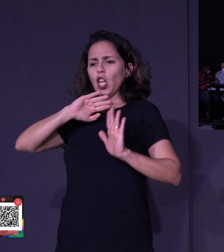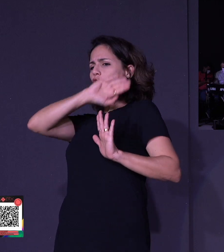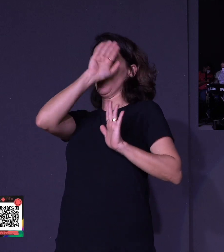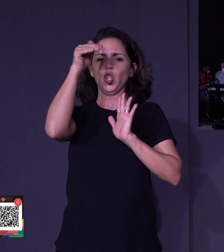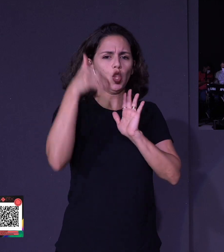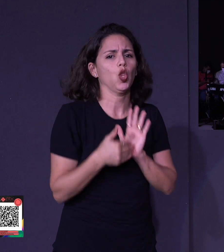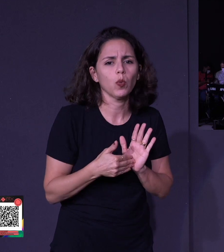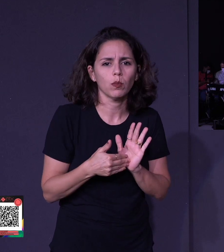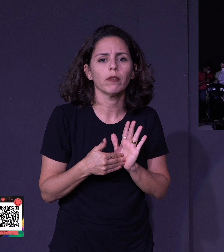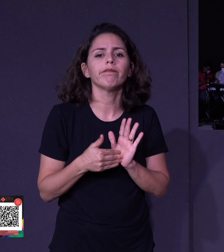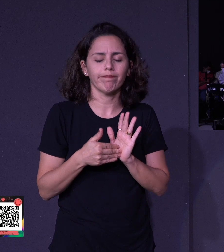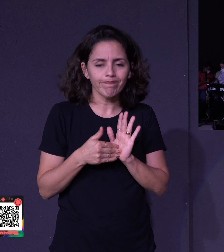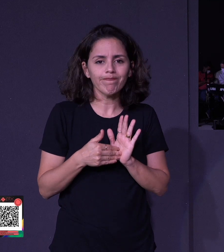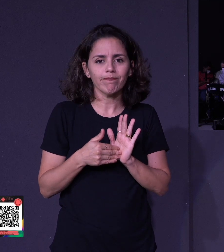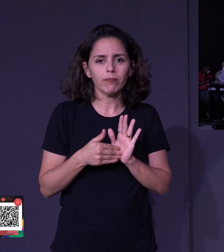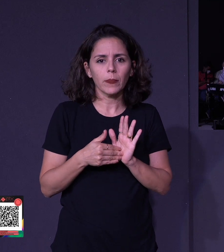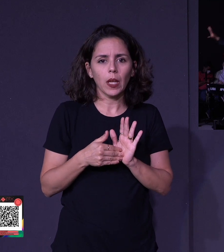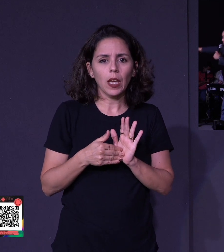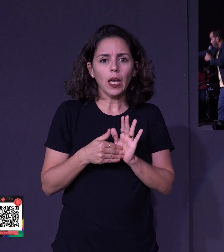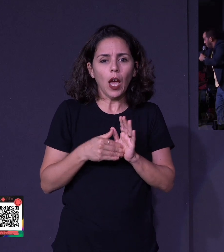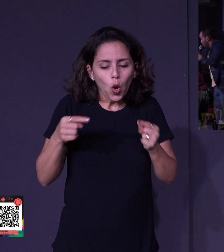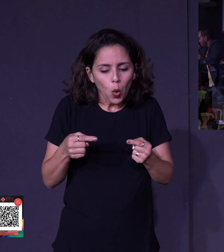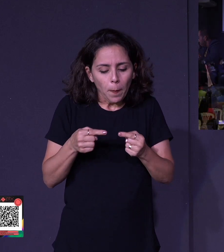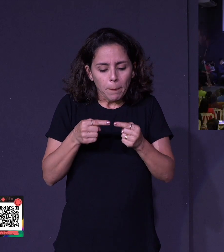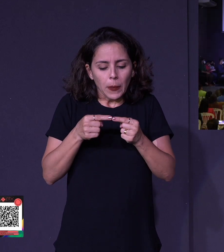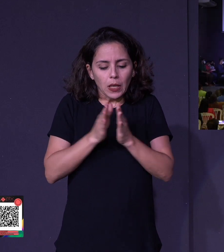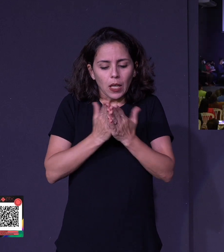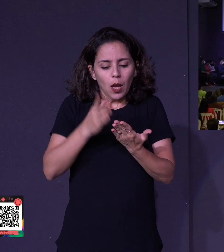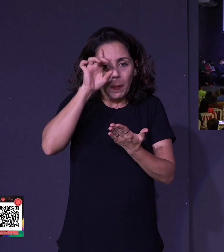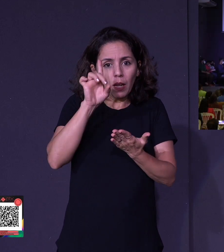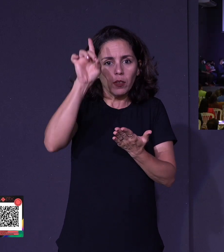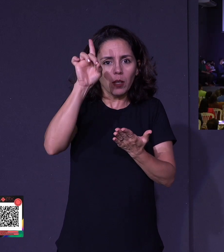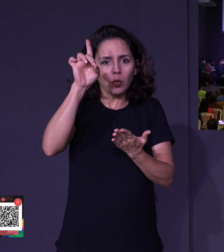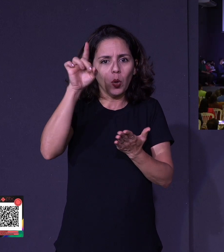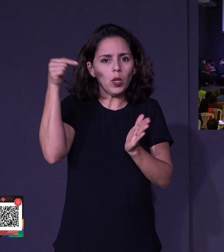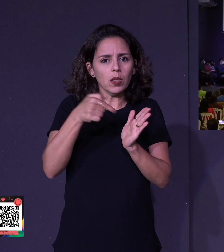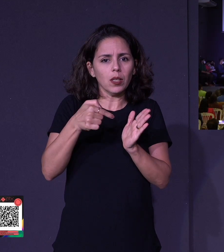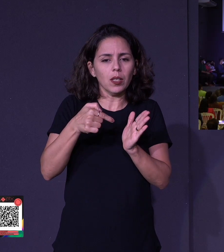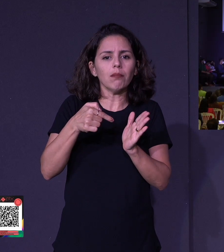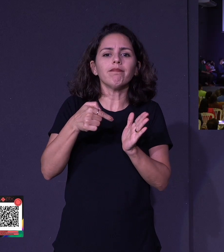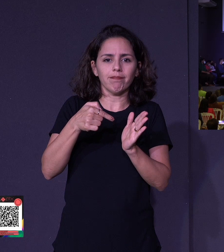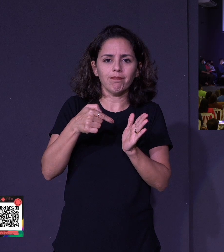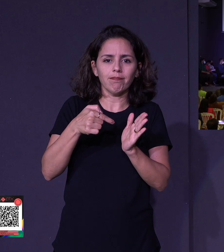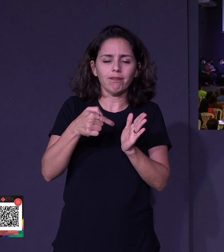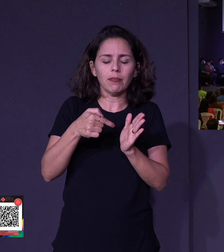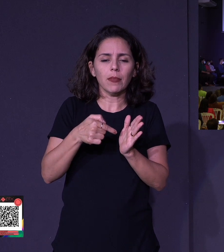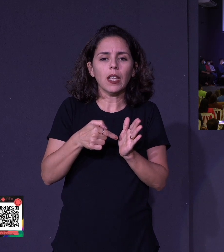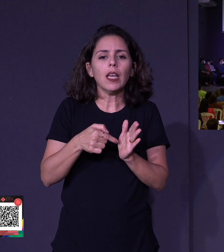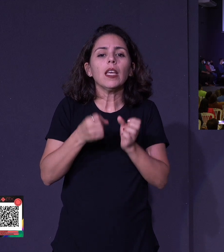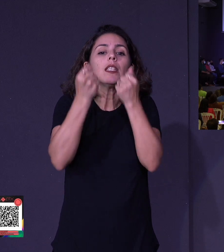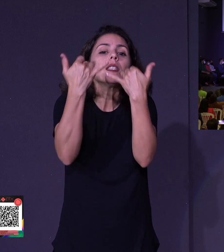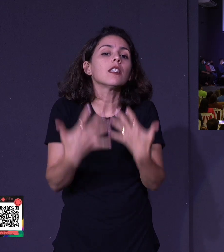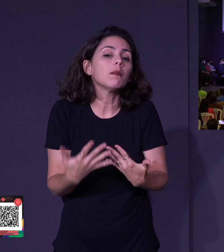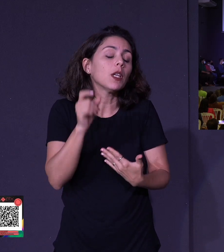Ensina a criança no caminho. Já dizia o pastor Brito.